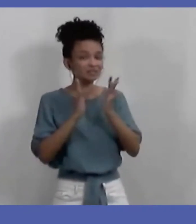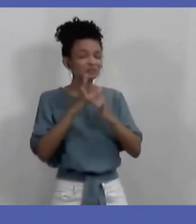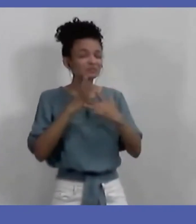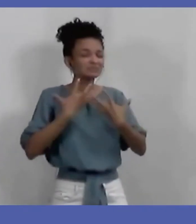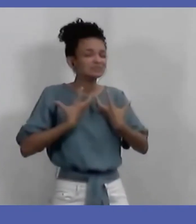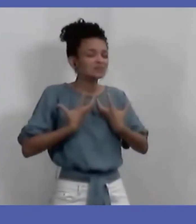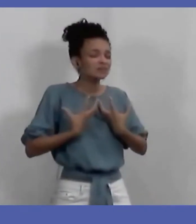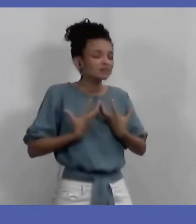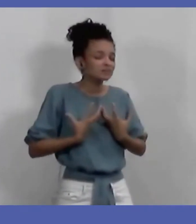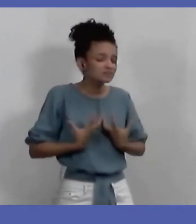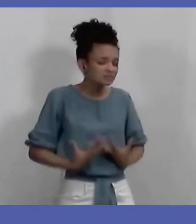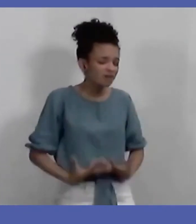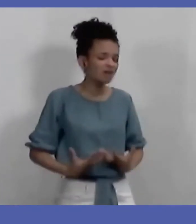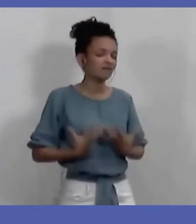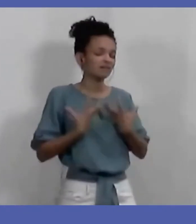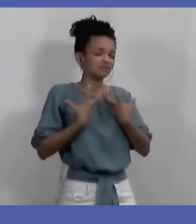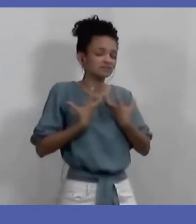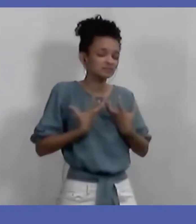que ele dormia.